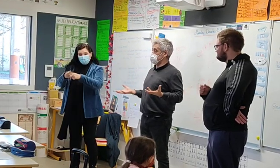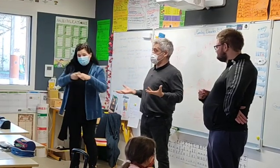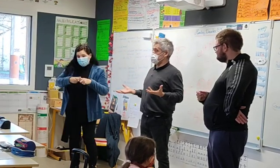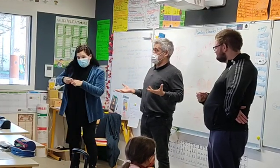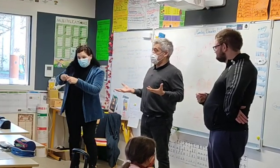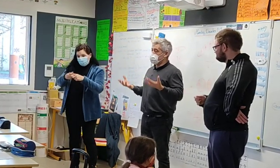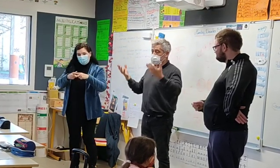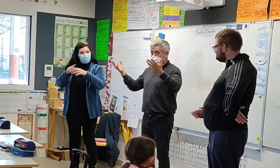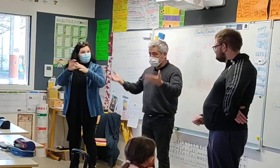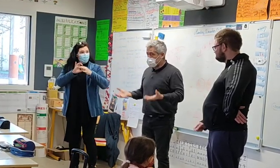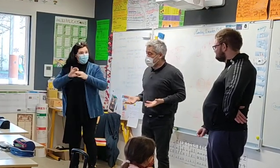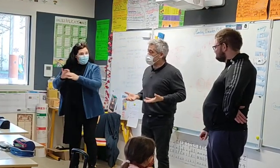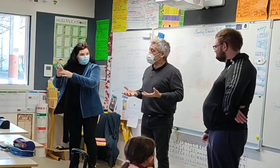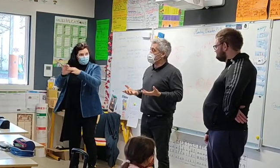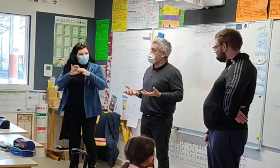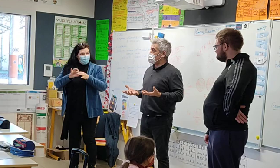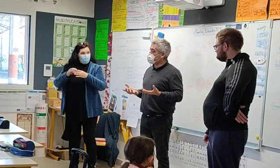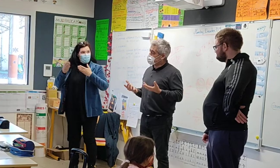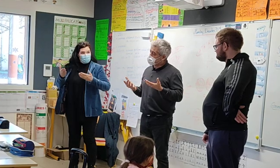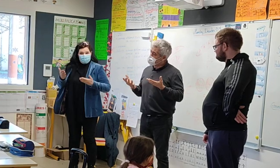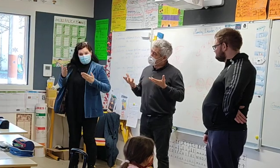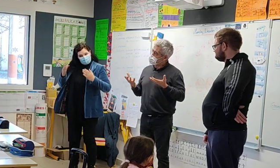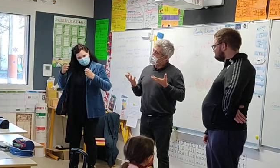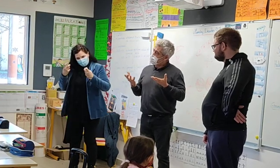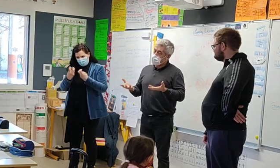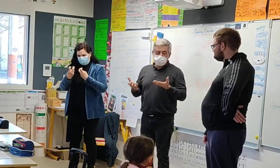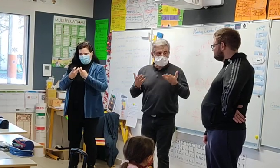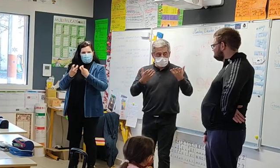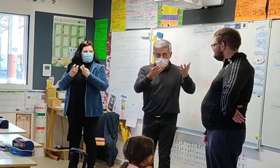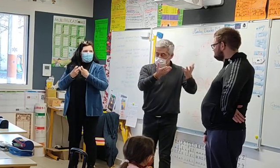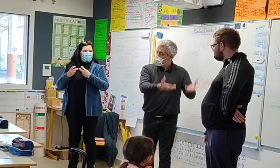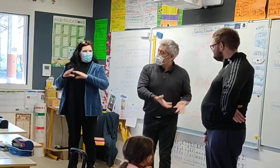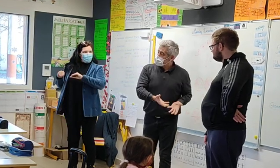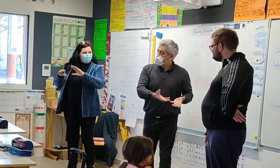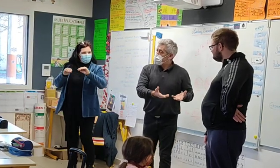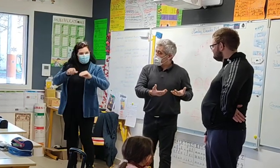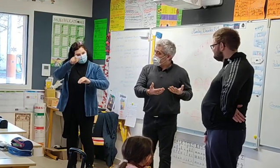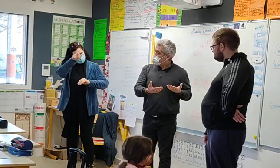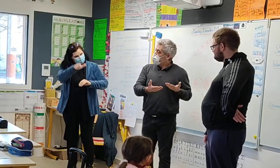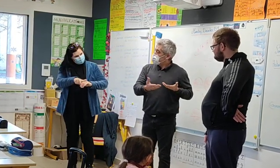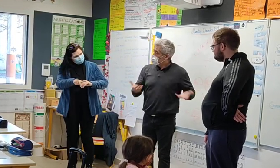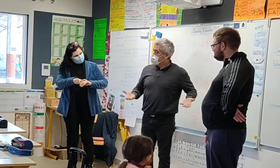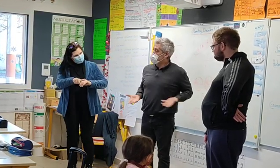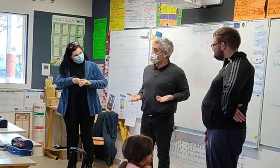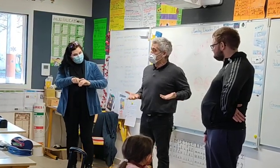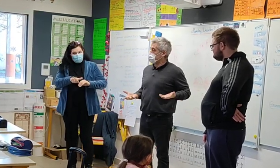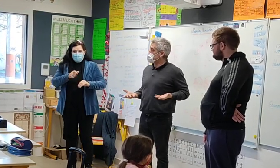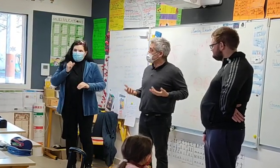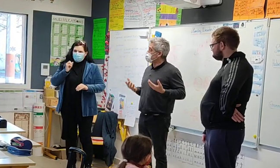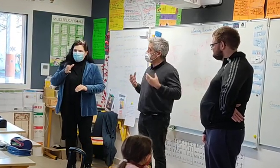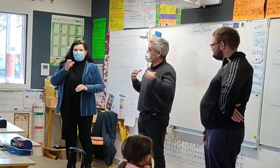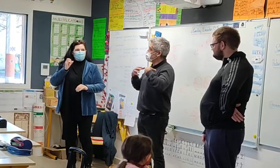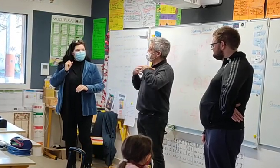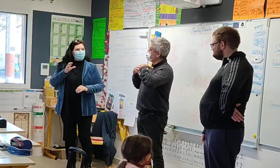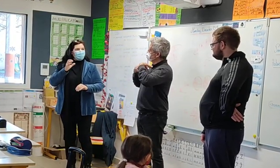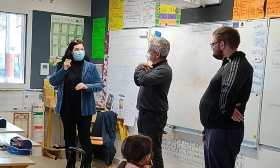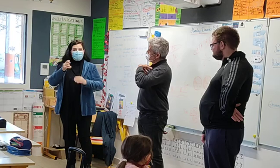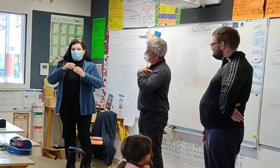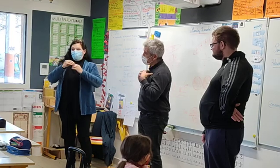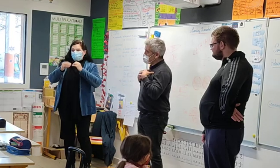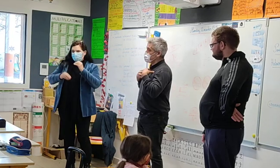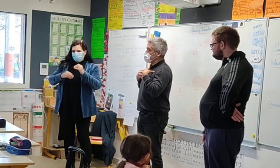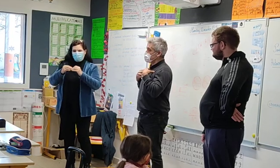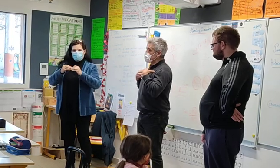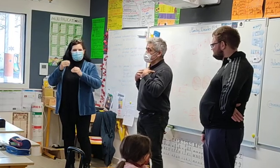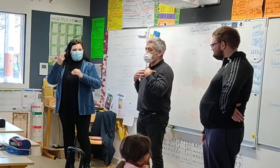tolérance, aujourd'hui, allez avoir un exemple avec quelqu'un qui, pour qui, dans la vie de tous les jours, dans un monde qui, à nous,